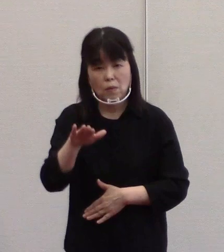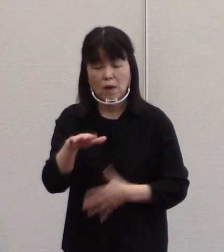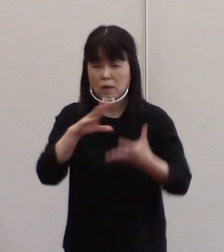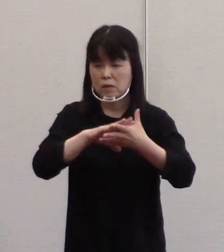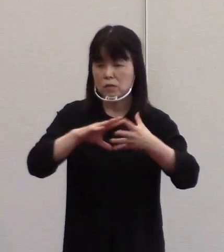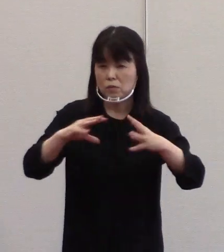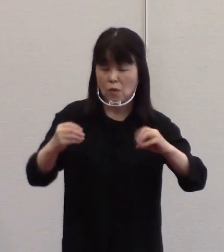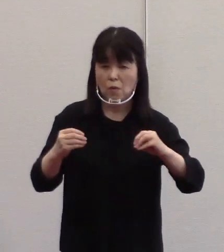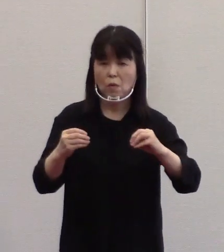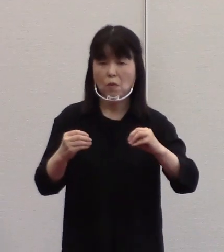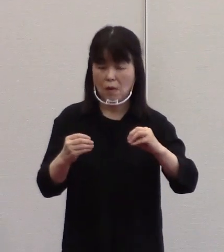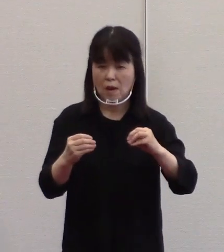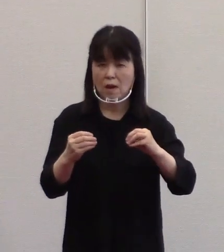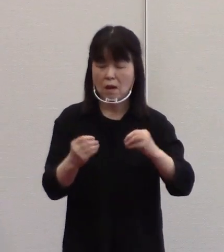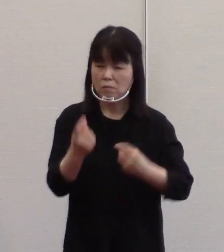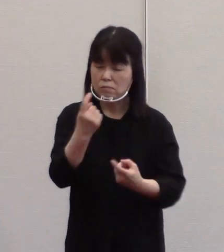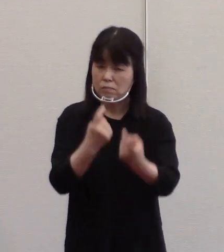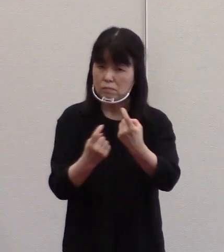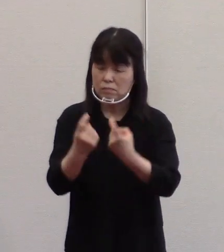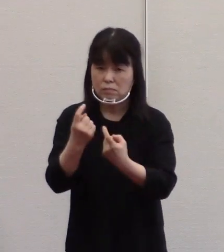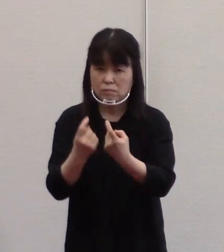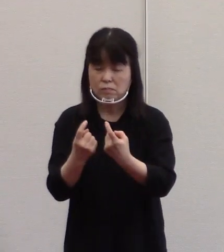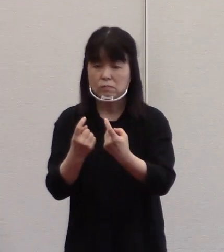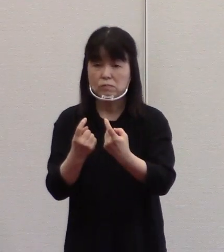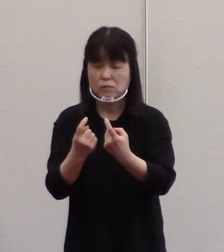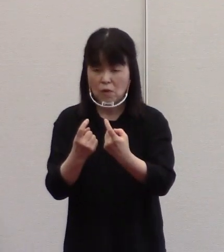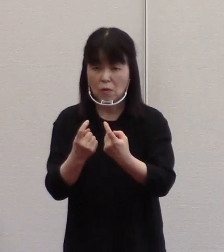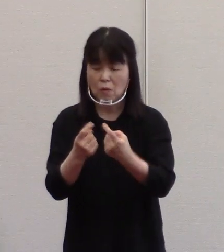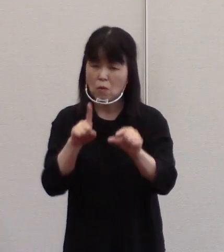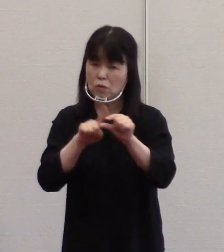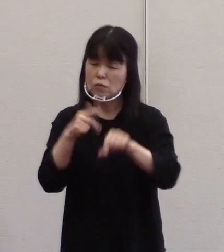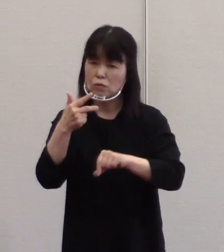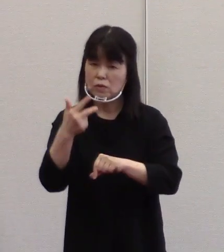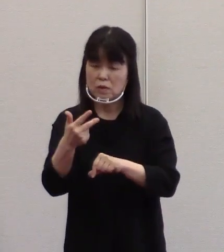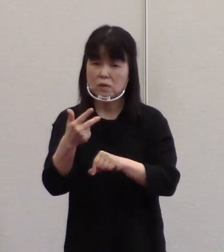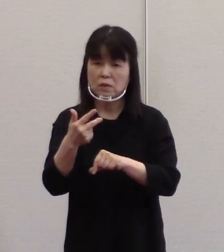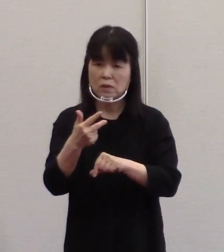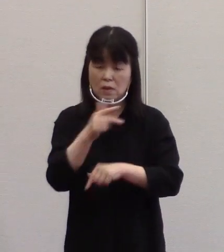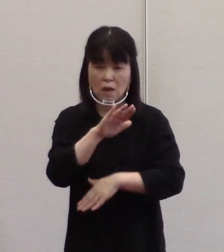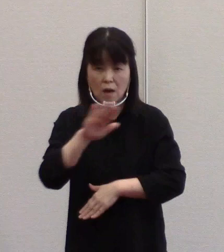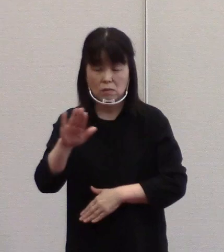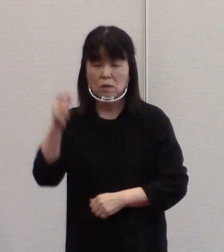への旅を中止なさる方もいらっしゃるかもしれません。